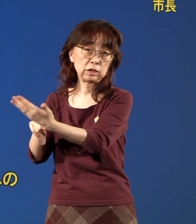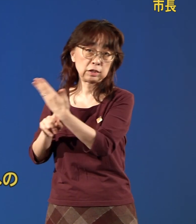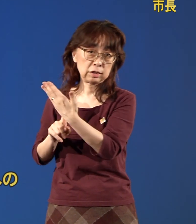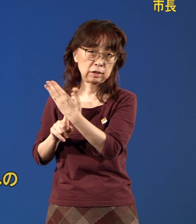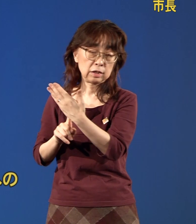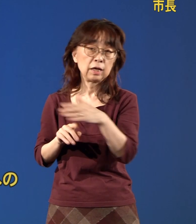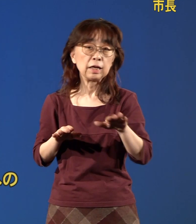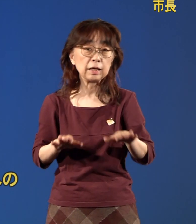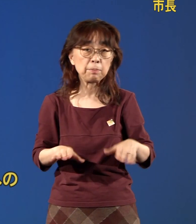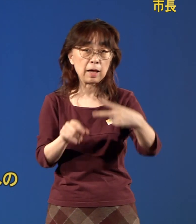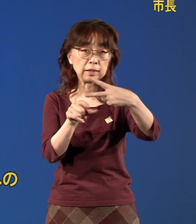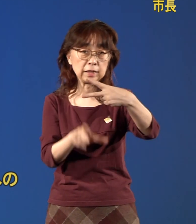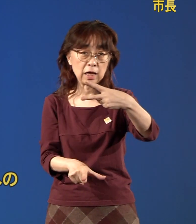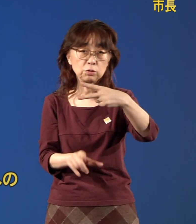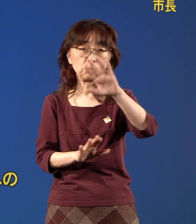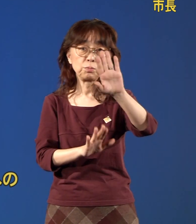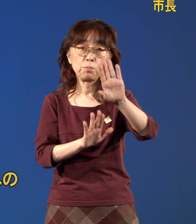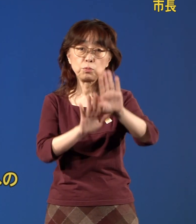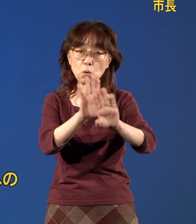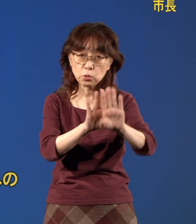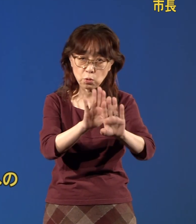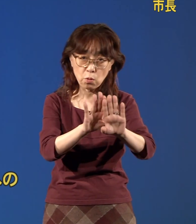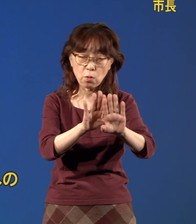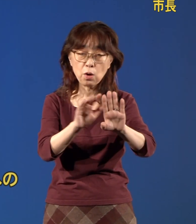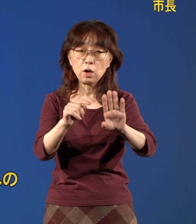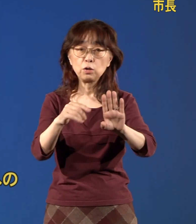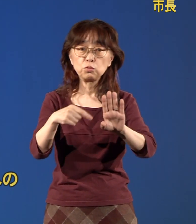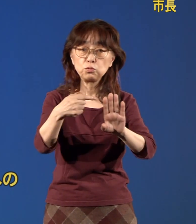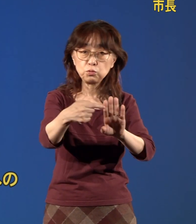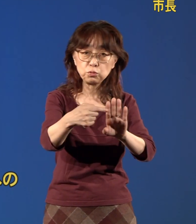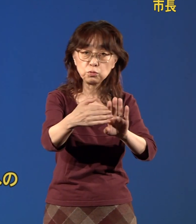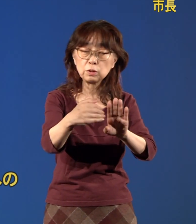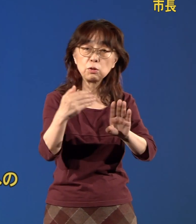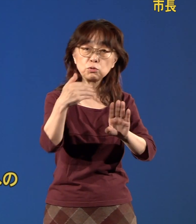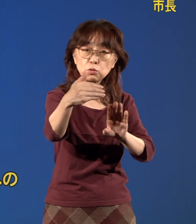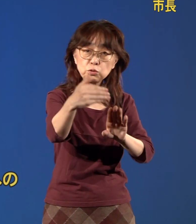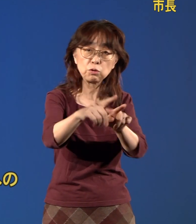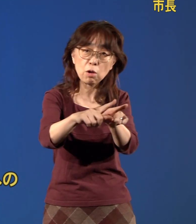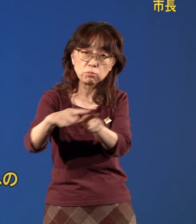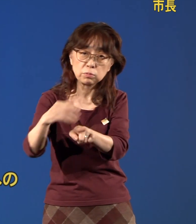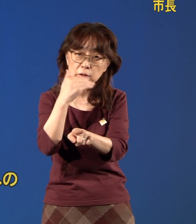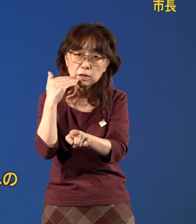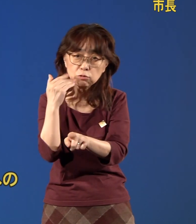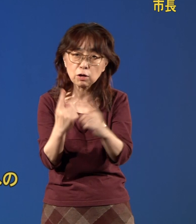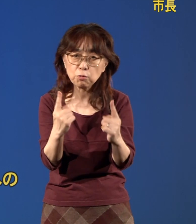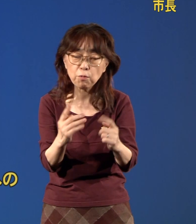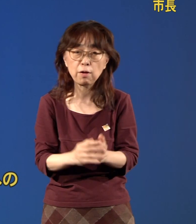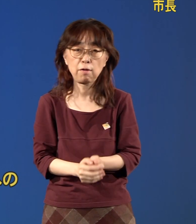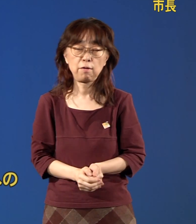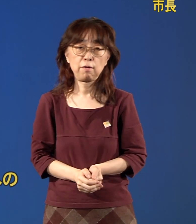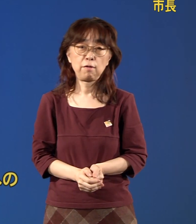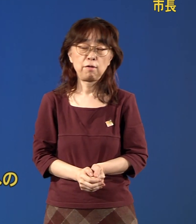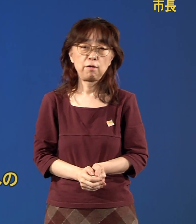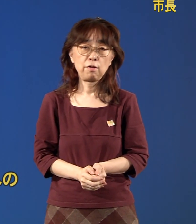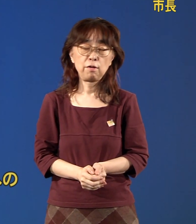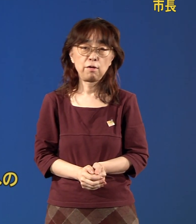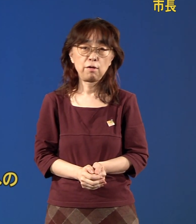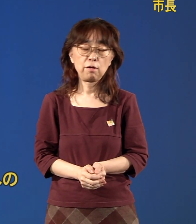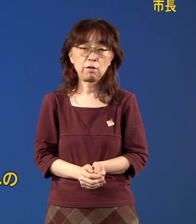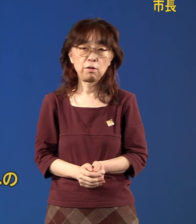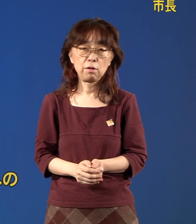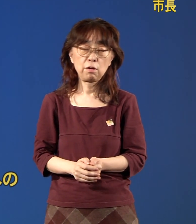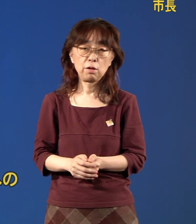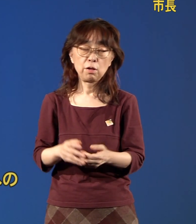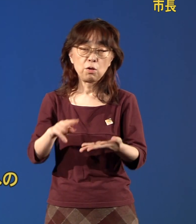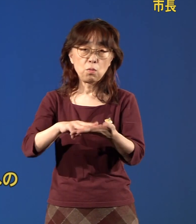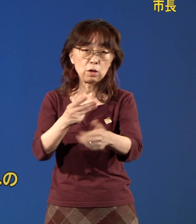の状況、さらにそれを前にできるかどうかという検討をしますし、その場合の供給あるいは配